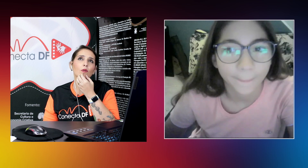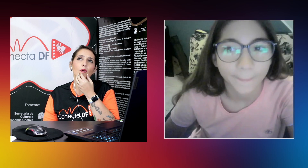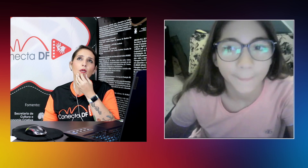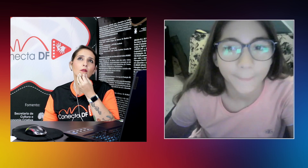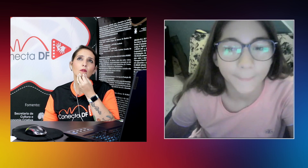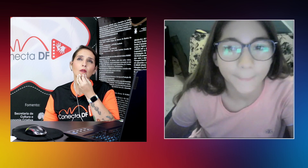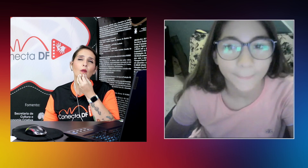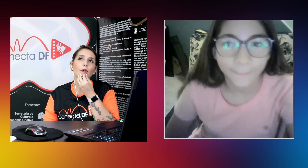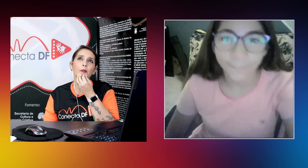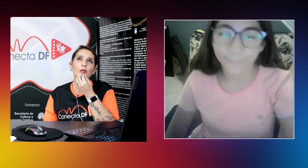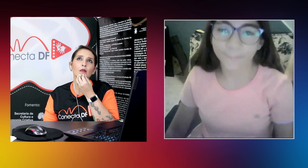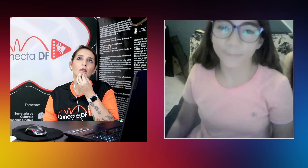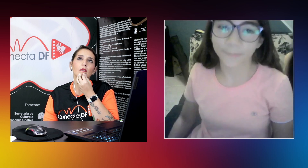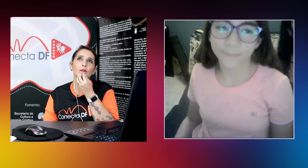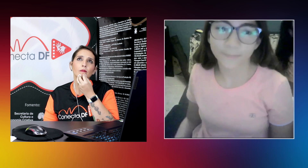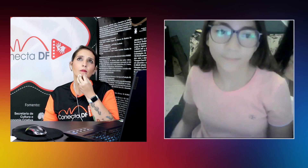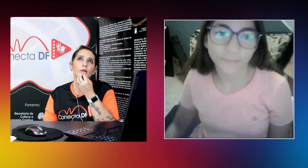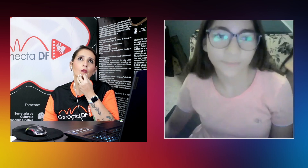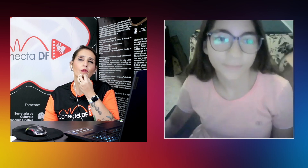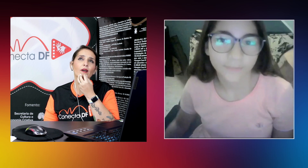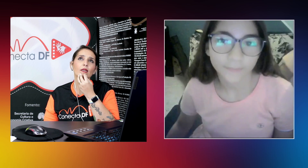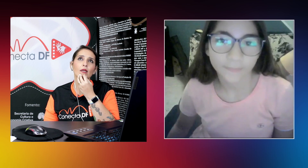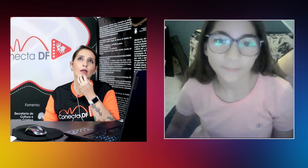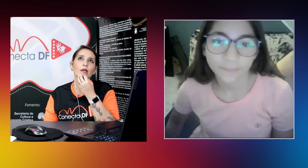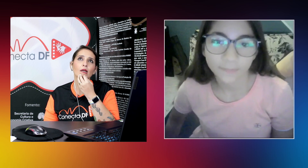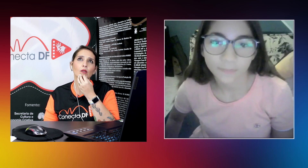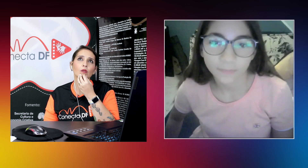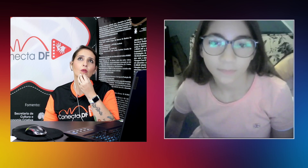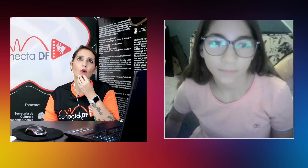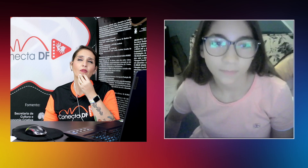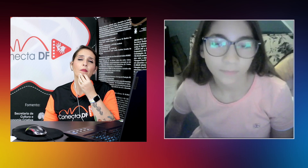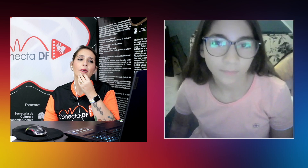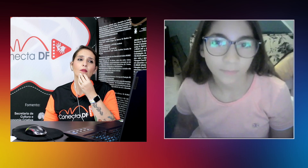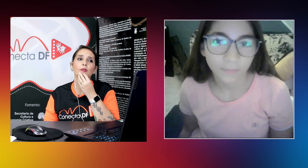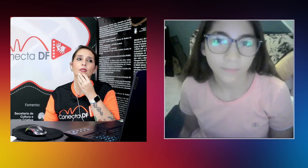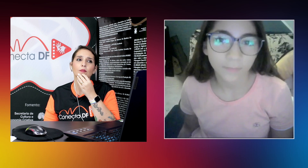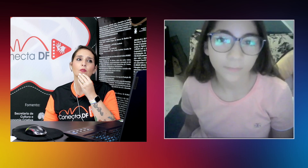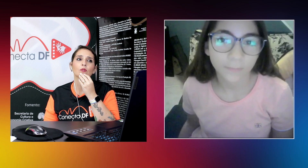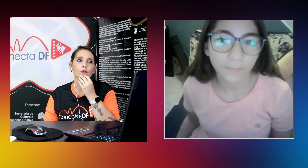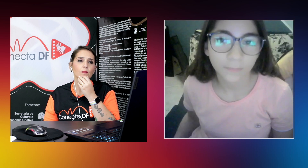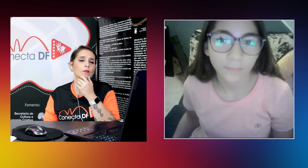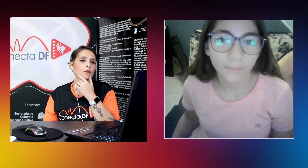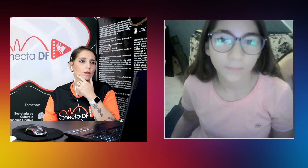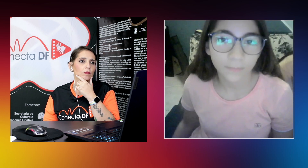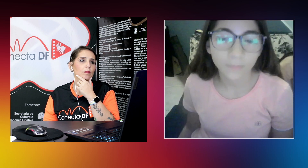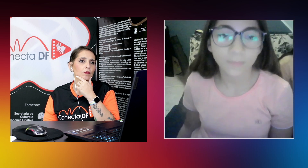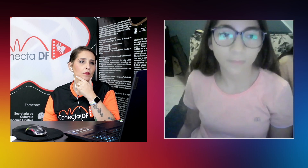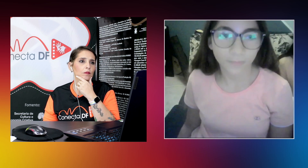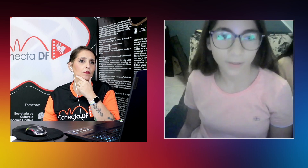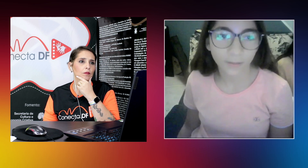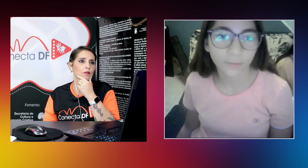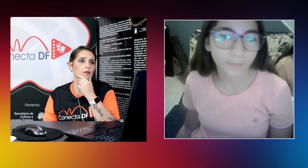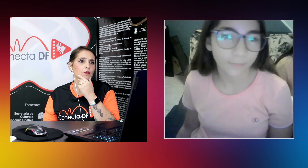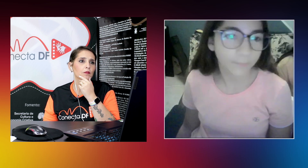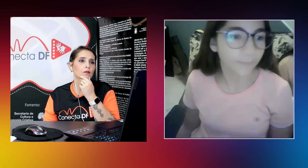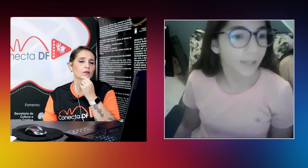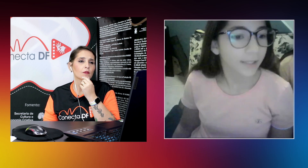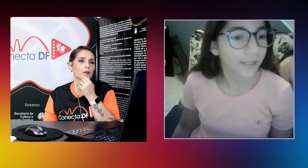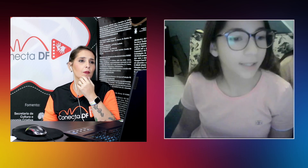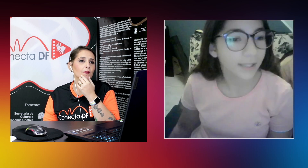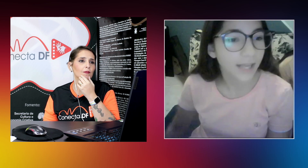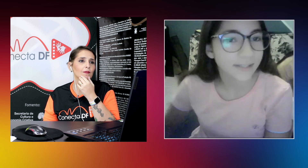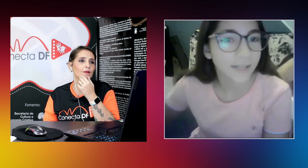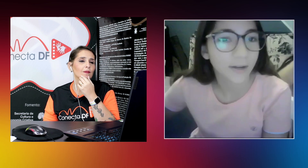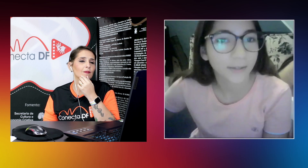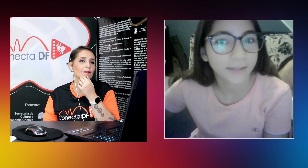Eu não conheço um sinal para pitanga. Eu faria o alfabeto mesmo. Tá bom. Tá